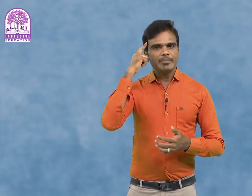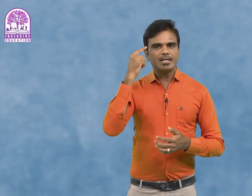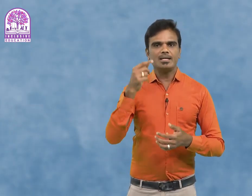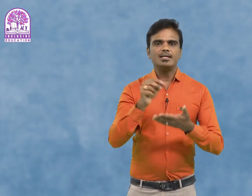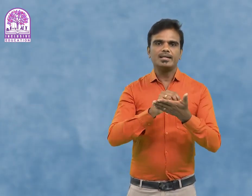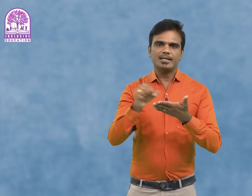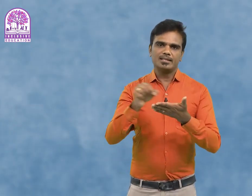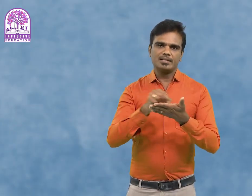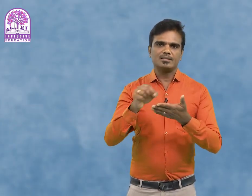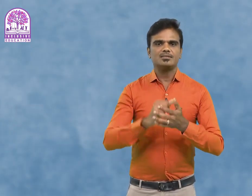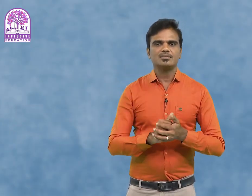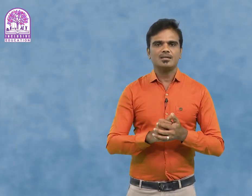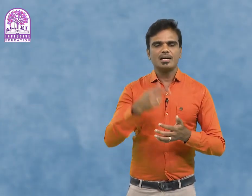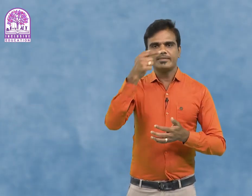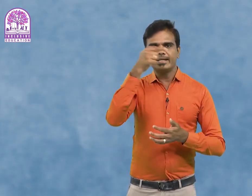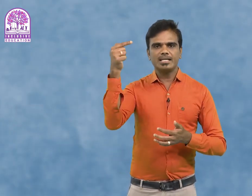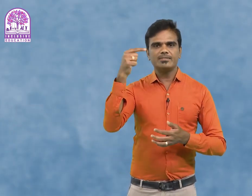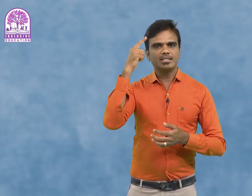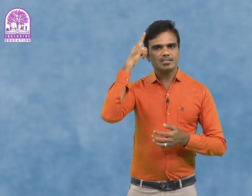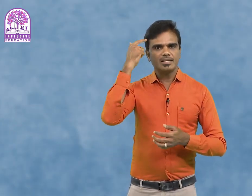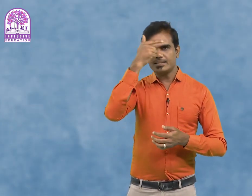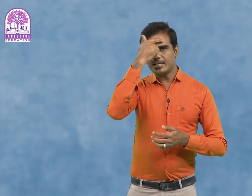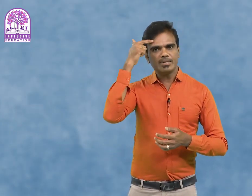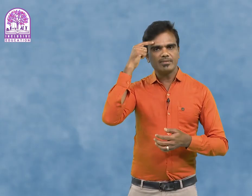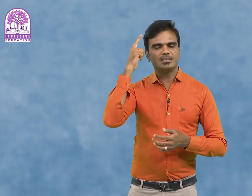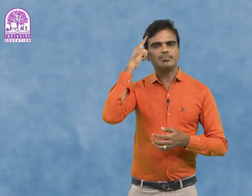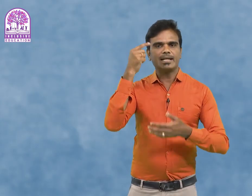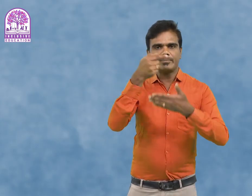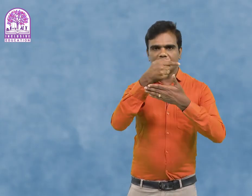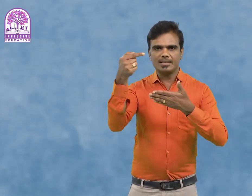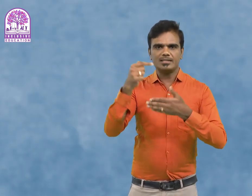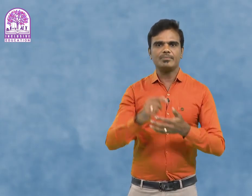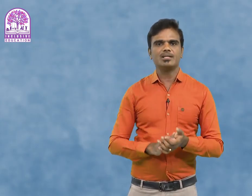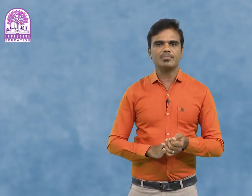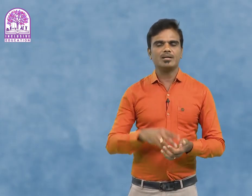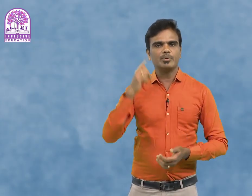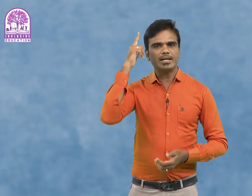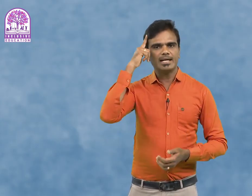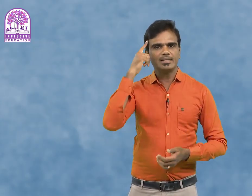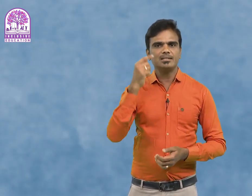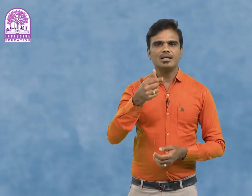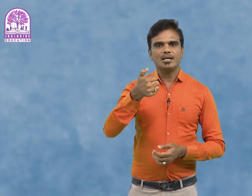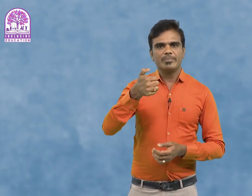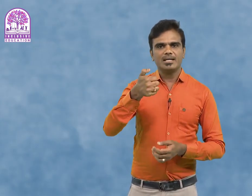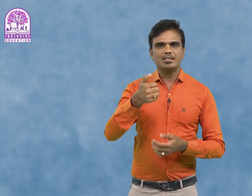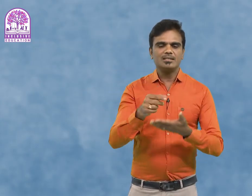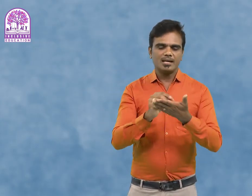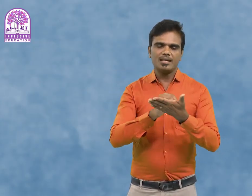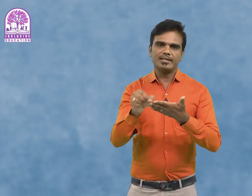பென்னால் எழுதுங்க, அதாவது ஹெட்டிங்லாம் வந்து என்ன செய்றீங்க, தலைப்புலாம் வந்து பிளாக் பென்னால் எழுதுங்க அப்படின்னு காமிக்கலாம். அப்போ பிளாக்கு பென்னு அதில்